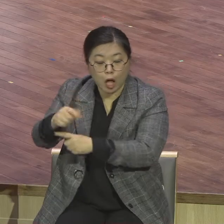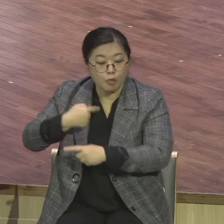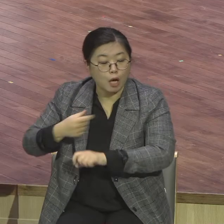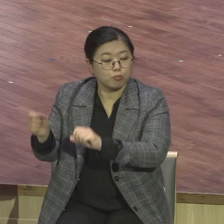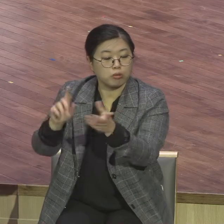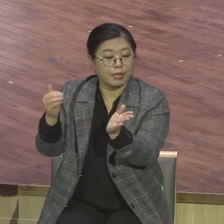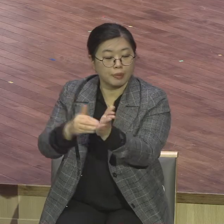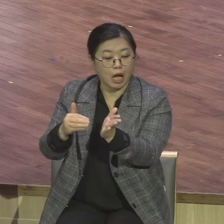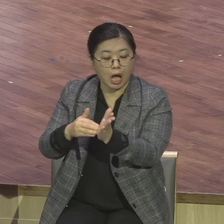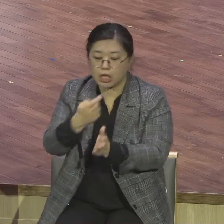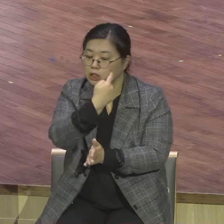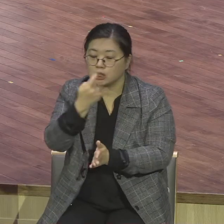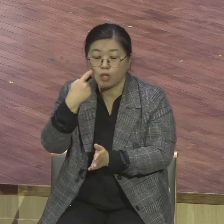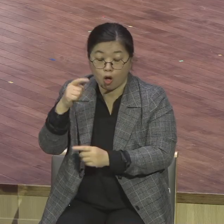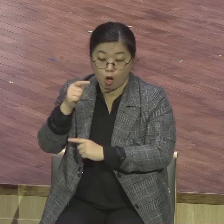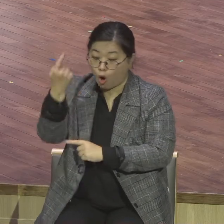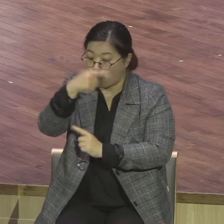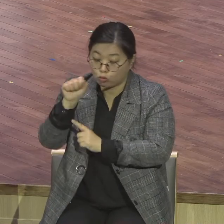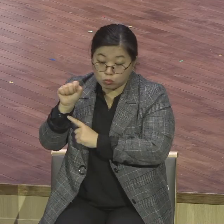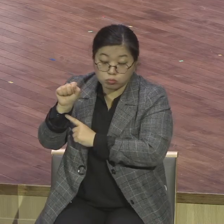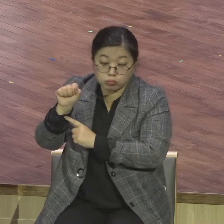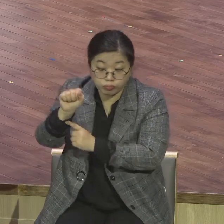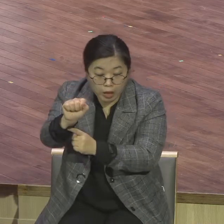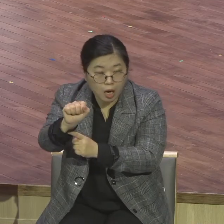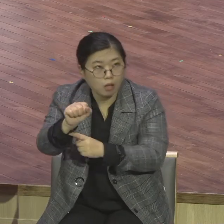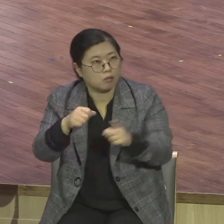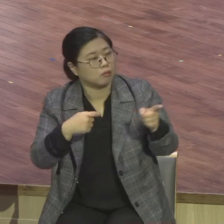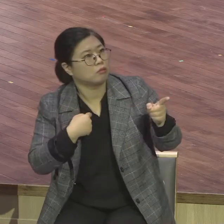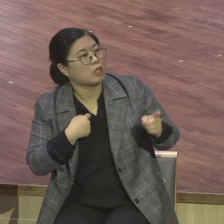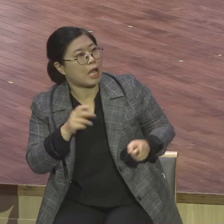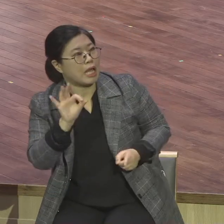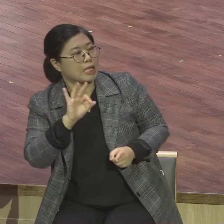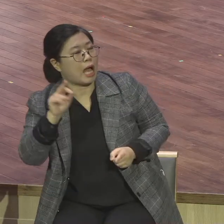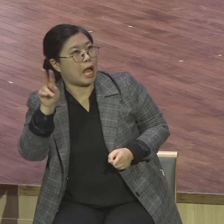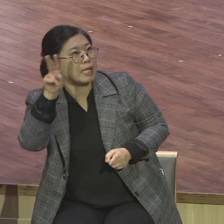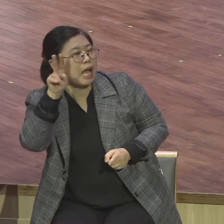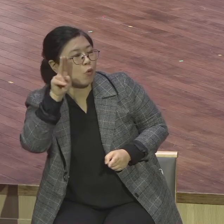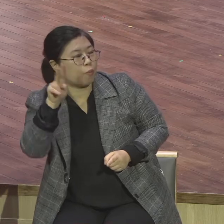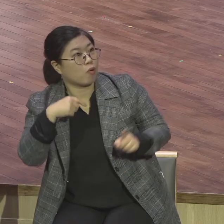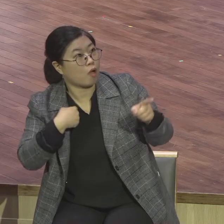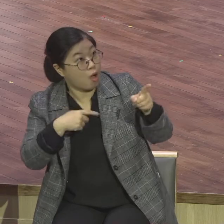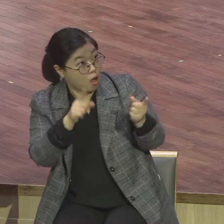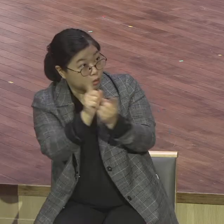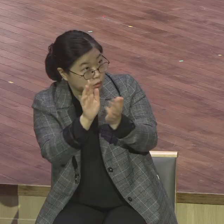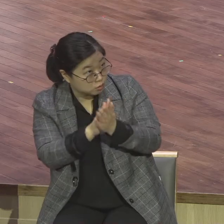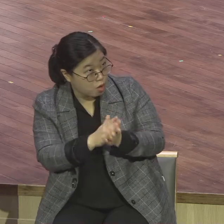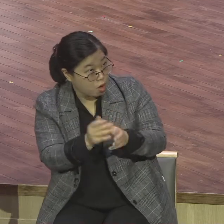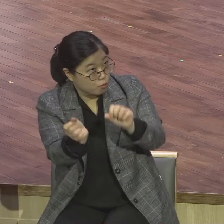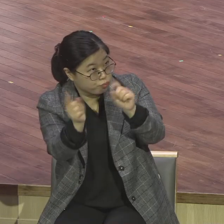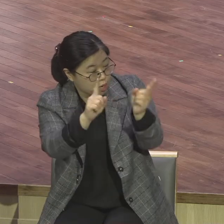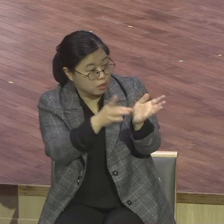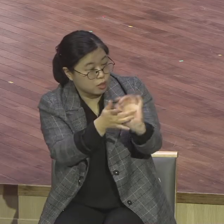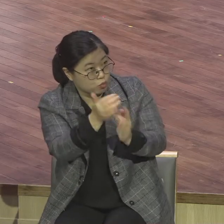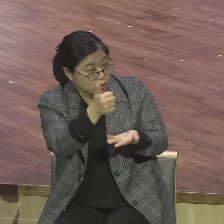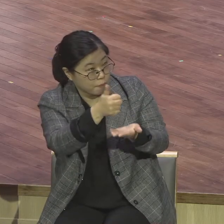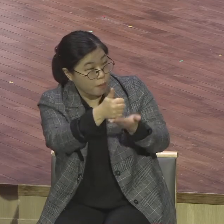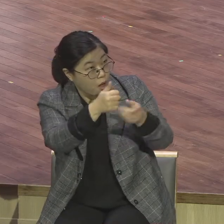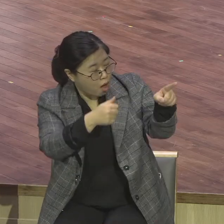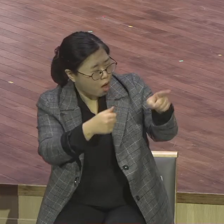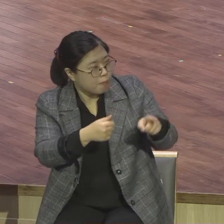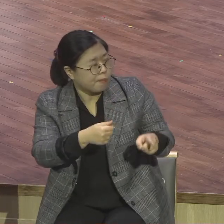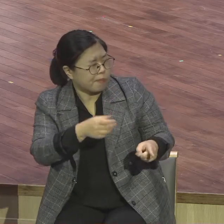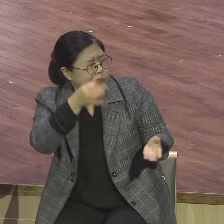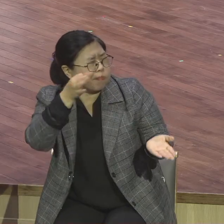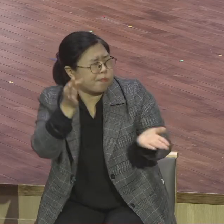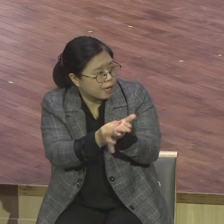부활하신 예수님을 다메섹에 만난 것처럼 이 야고보도 부활하신 예수님을 직접 만난 이후에 그 삶이